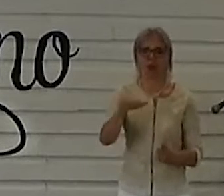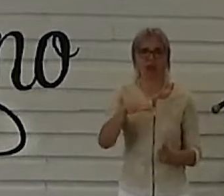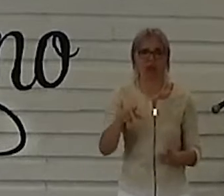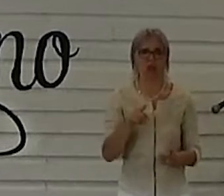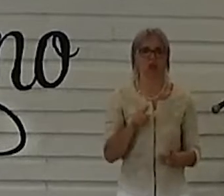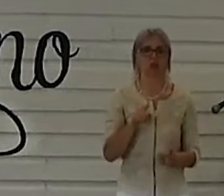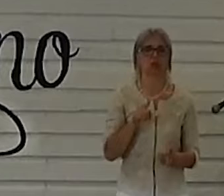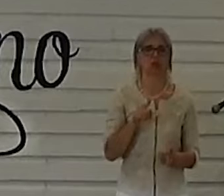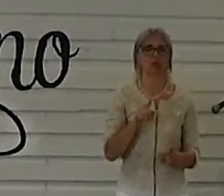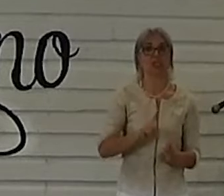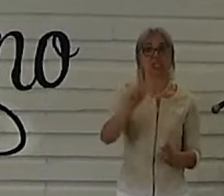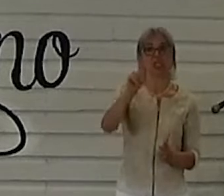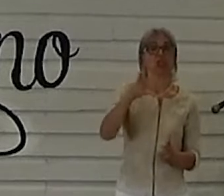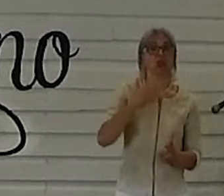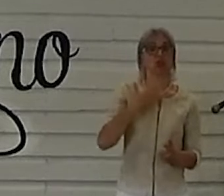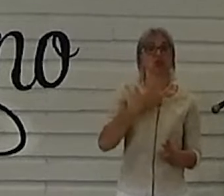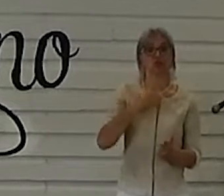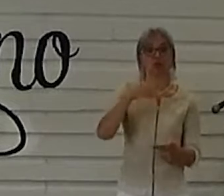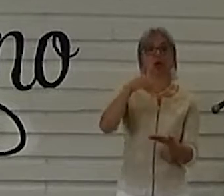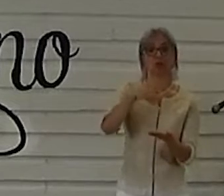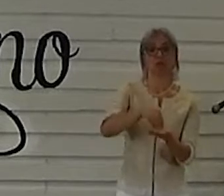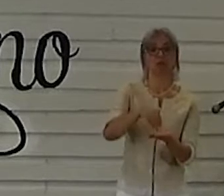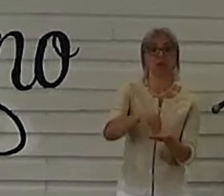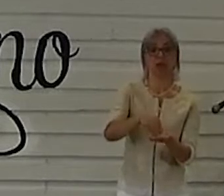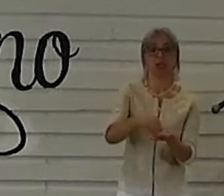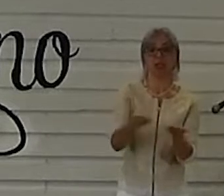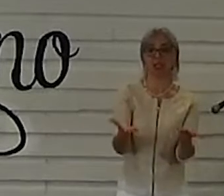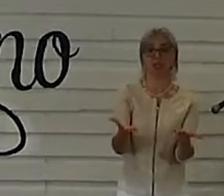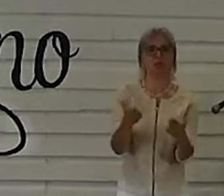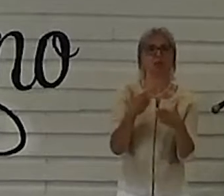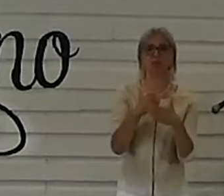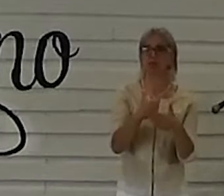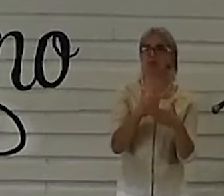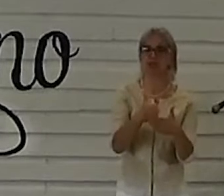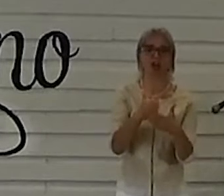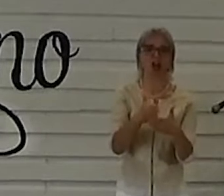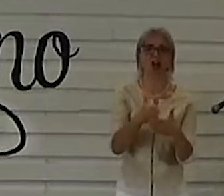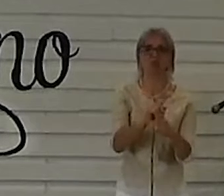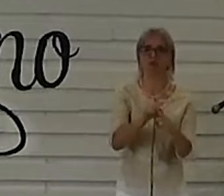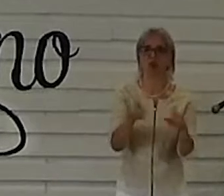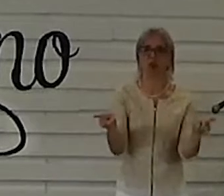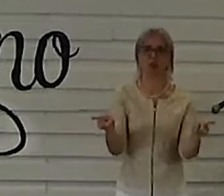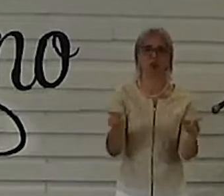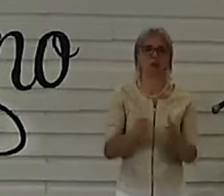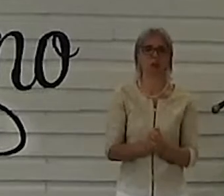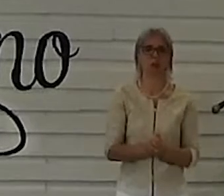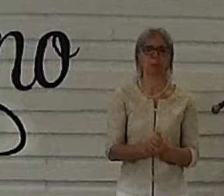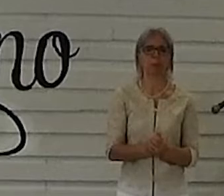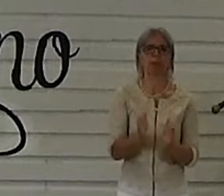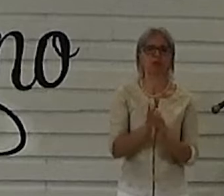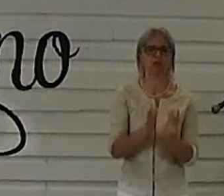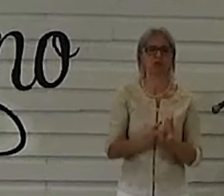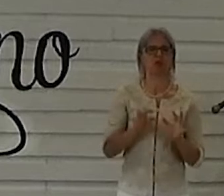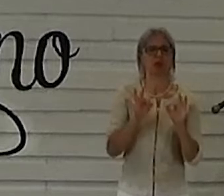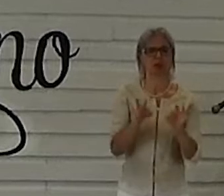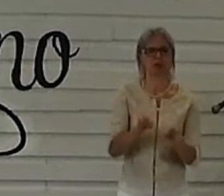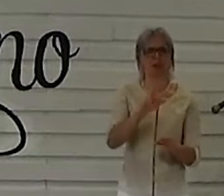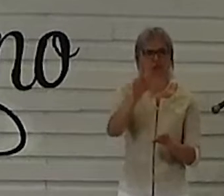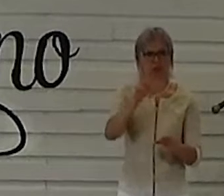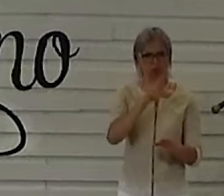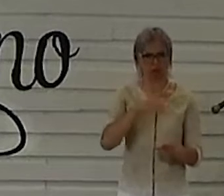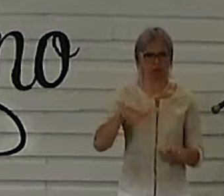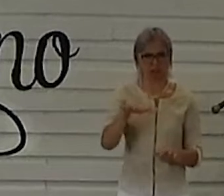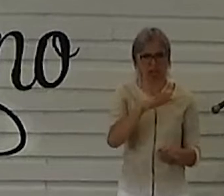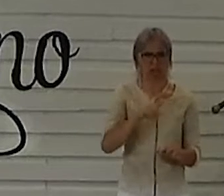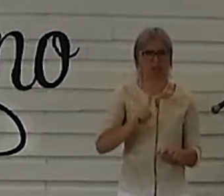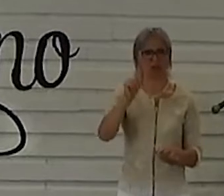predicare cosa? Il regno di Dio. E che cosa facevano coloro che